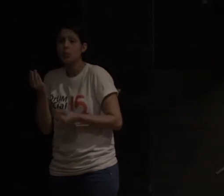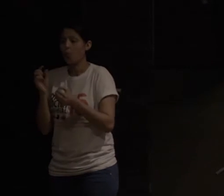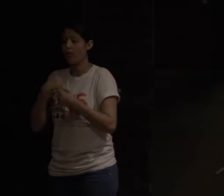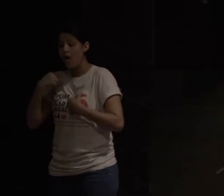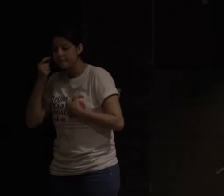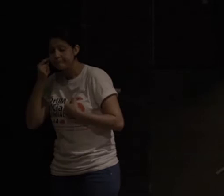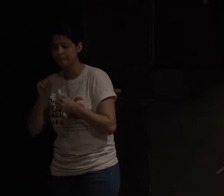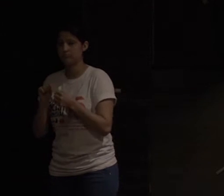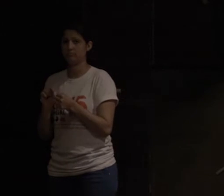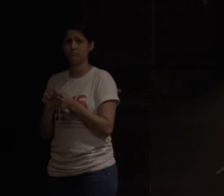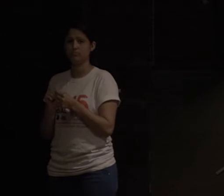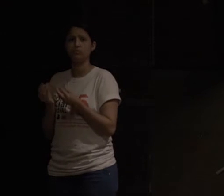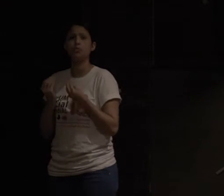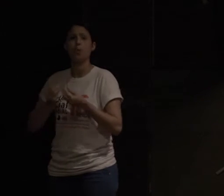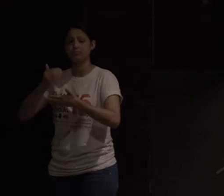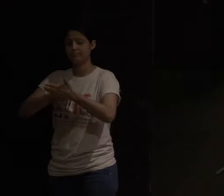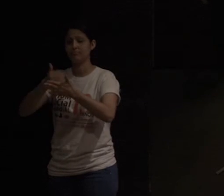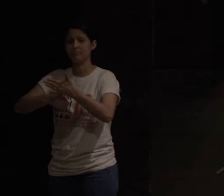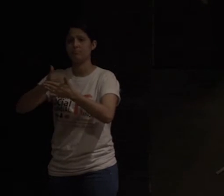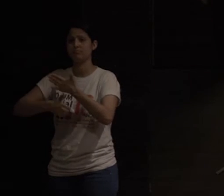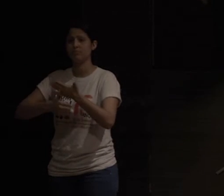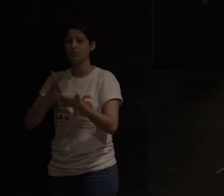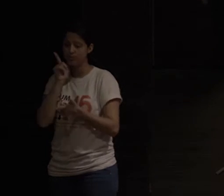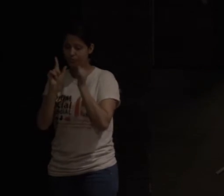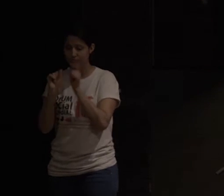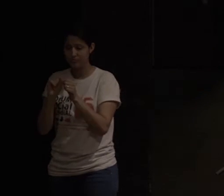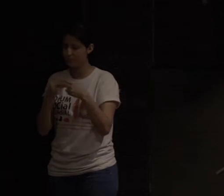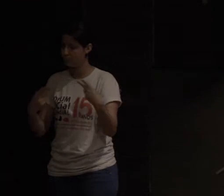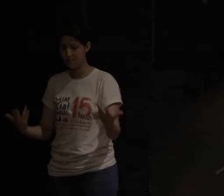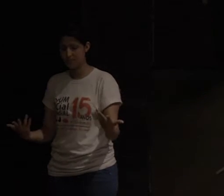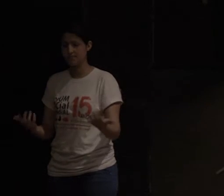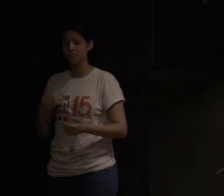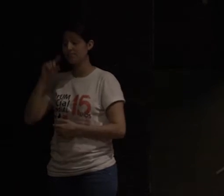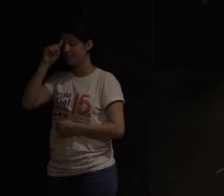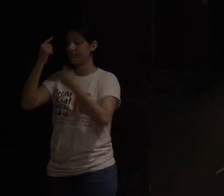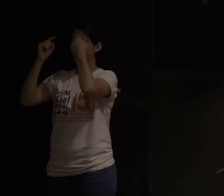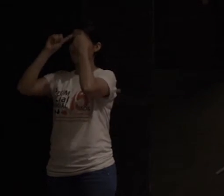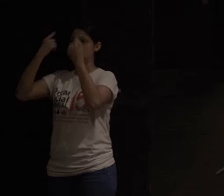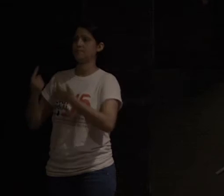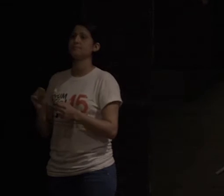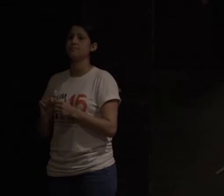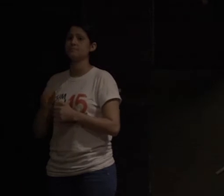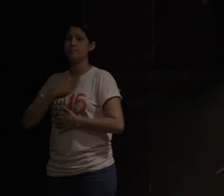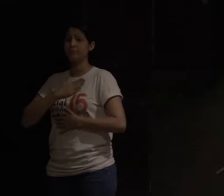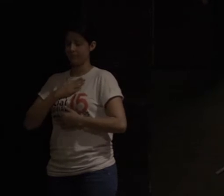é que ele me tira a possibilidade de eu fazer acontecer o mundo, é a ideia de que eu, para fazer a minha